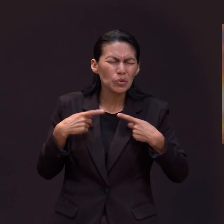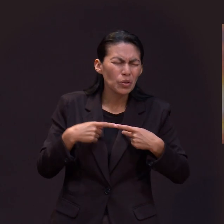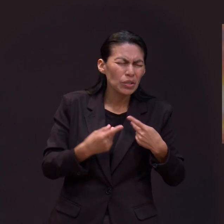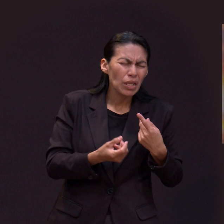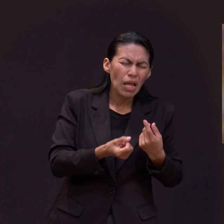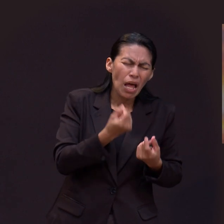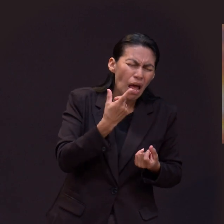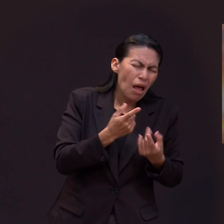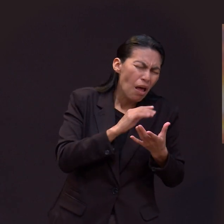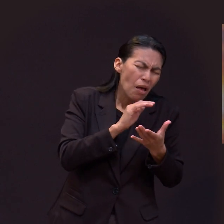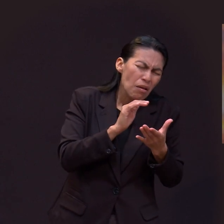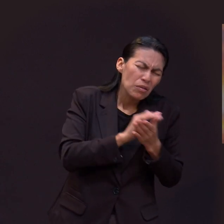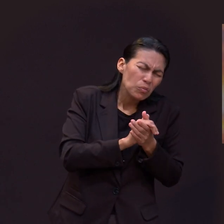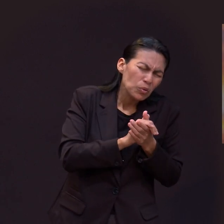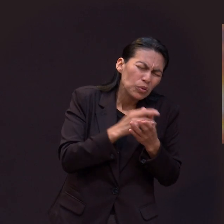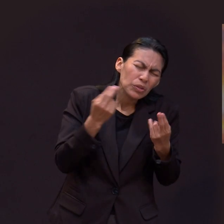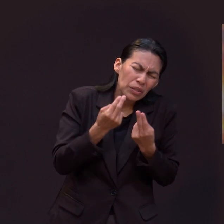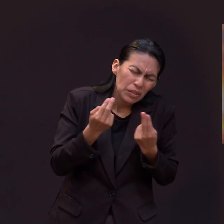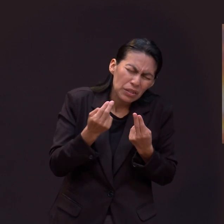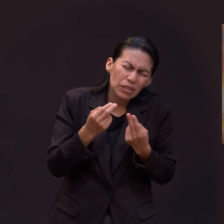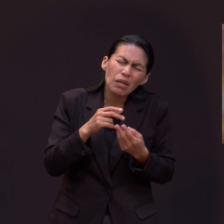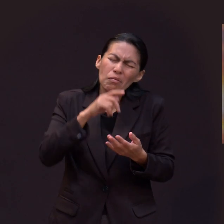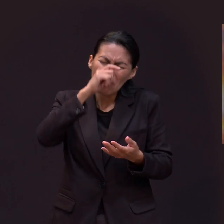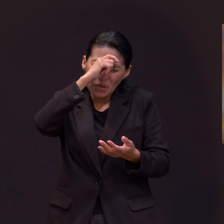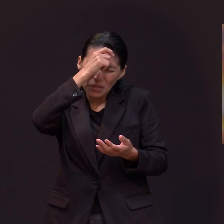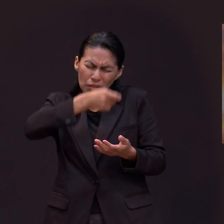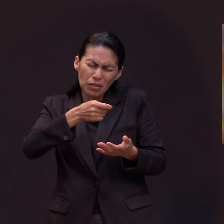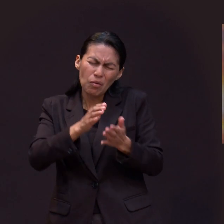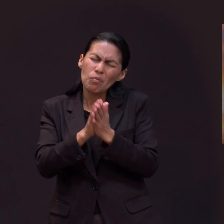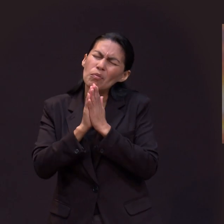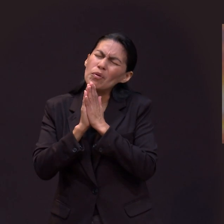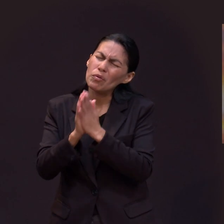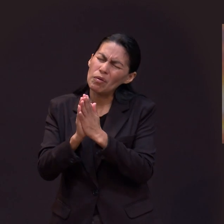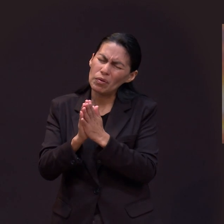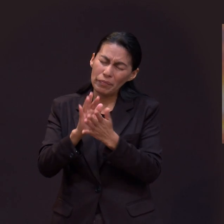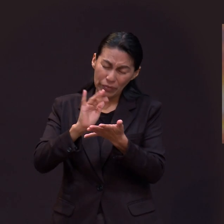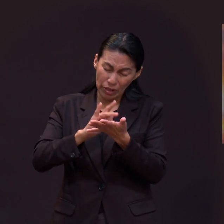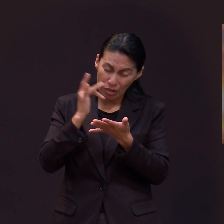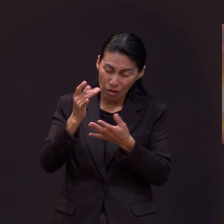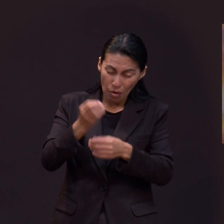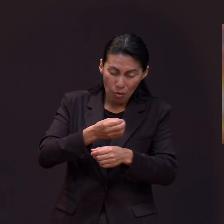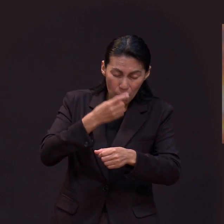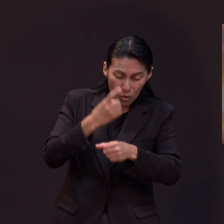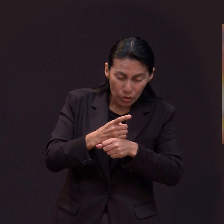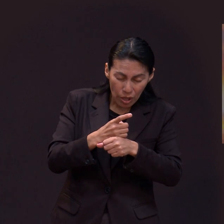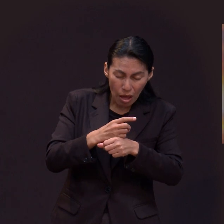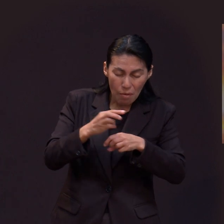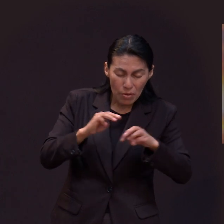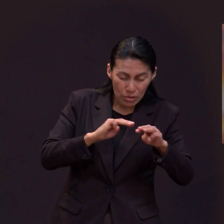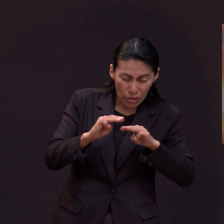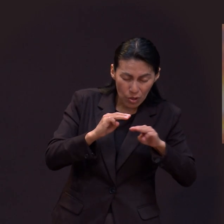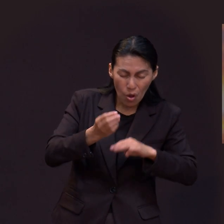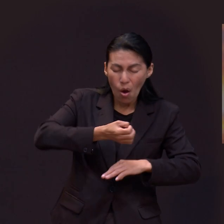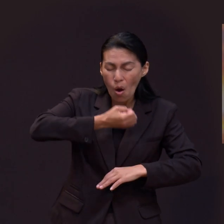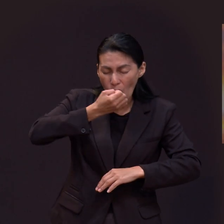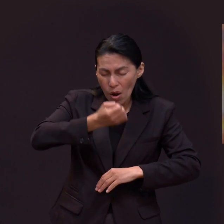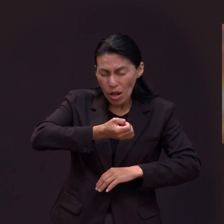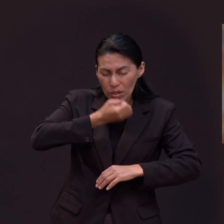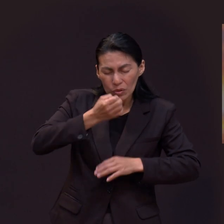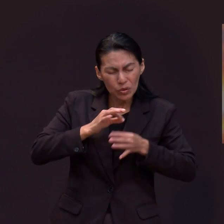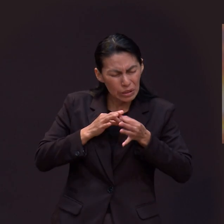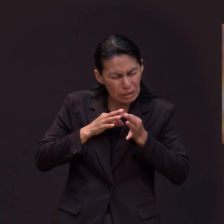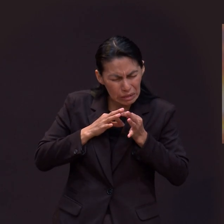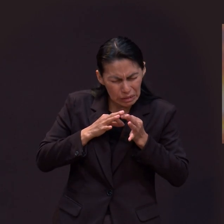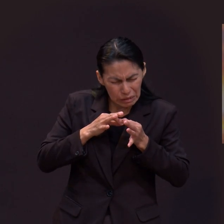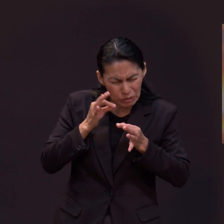vida señor tantas peticiones gracias señor por el privilegio de pertenecer a este ministerio ya que sigamos